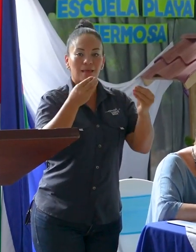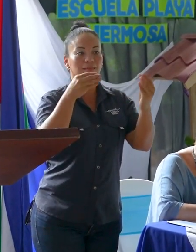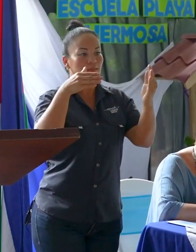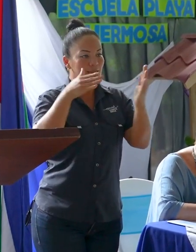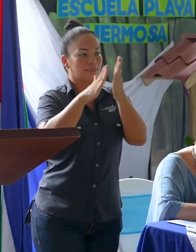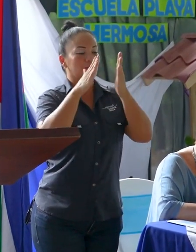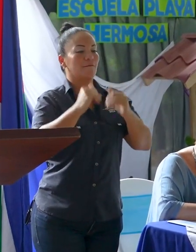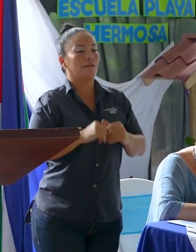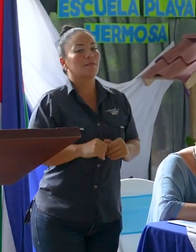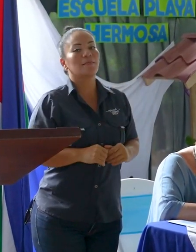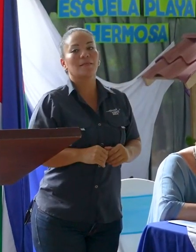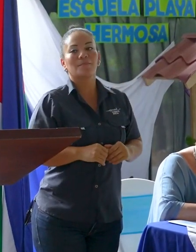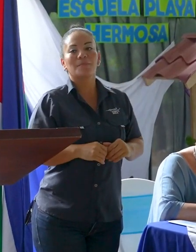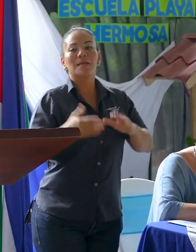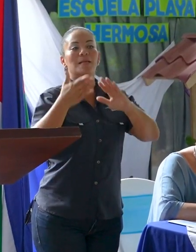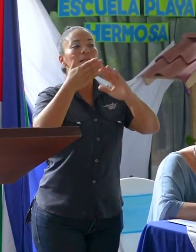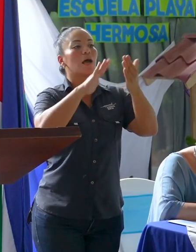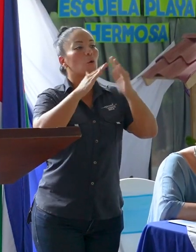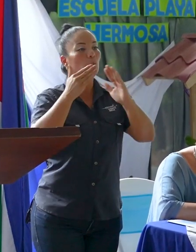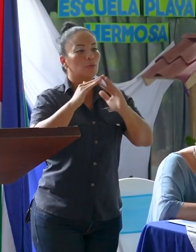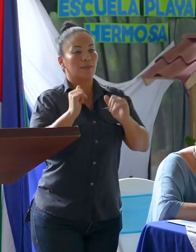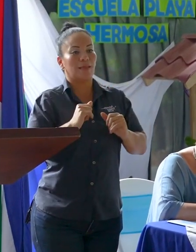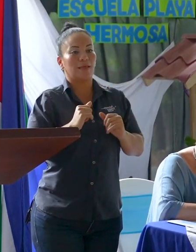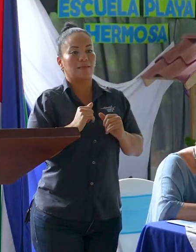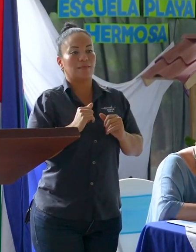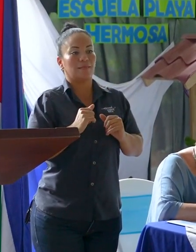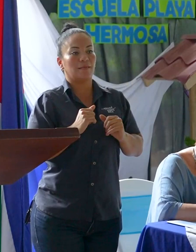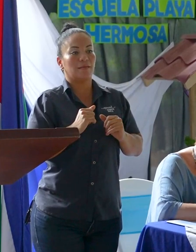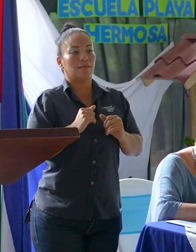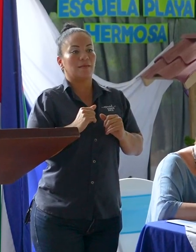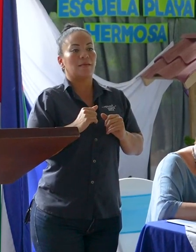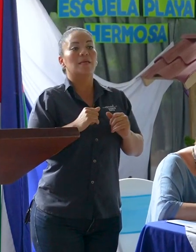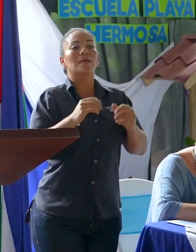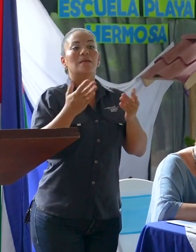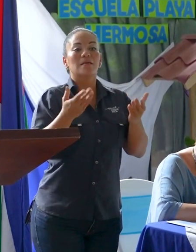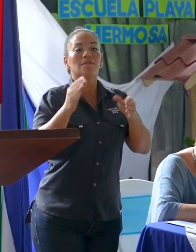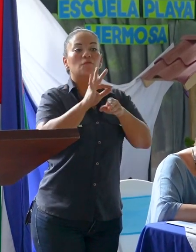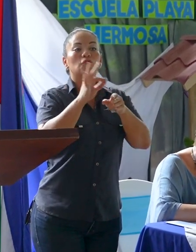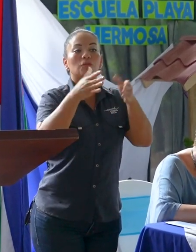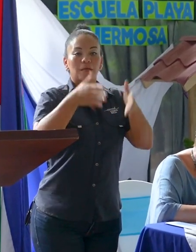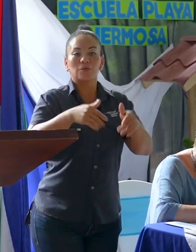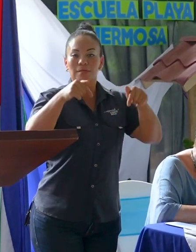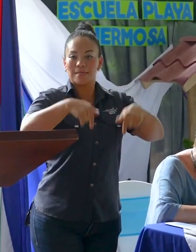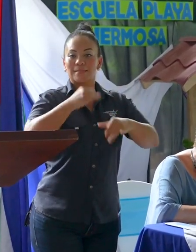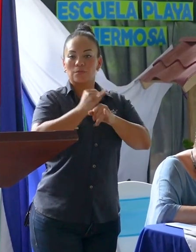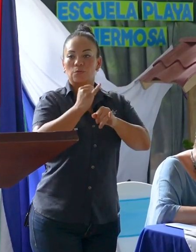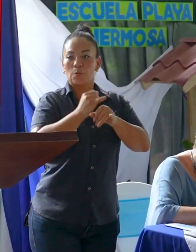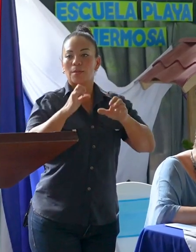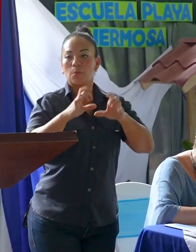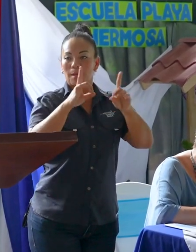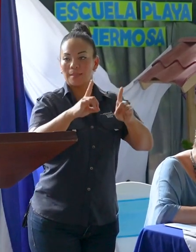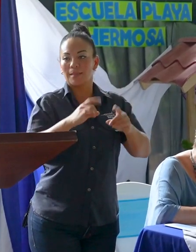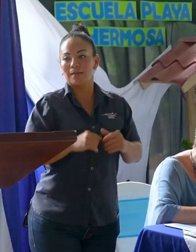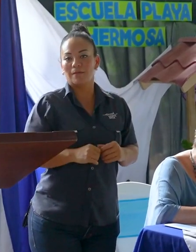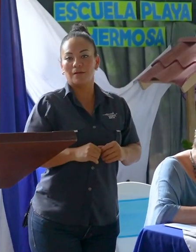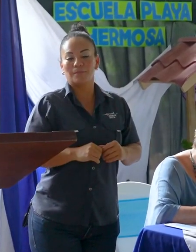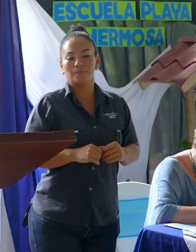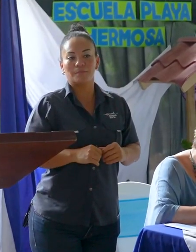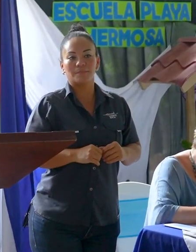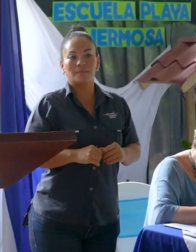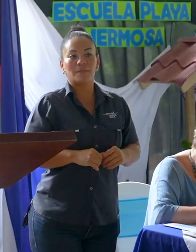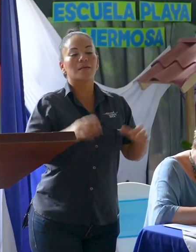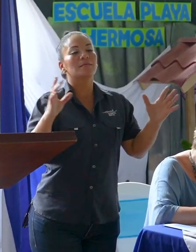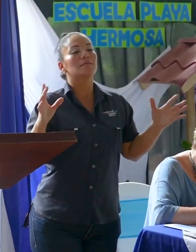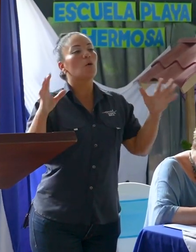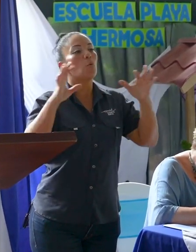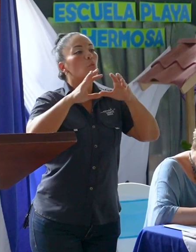desafiante, la comunidad y el personal del centro educativo se han